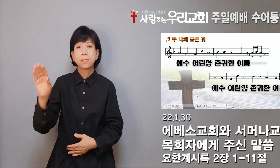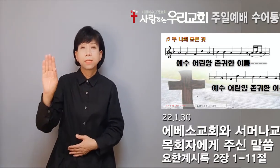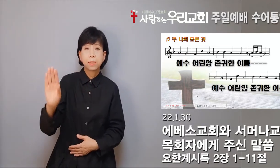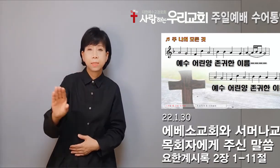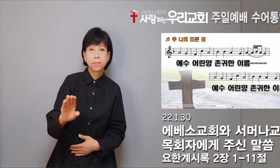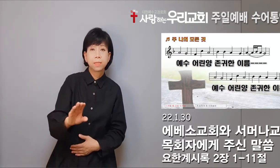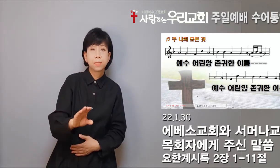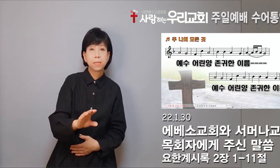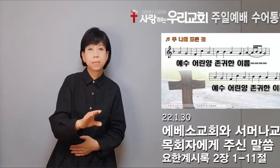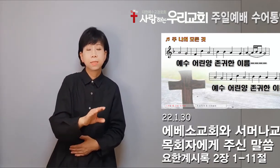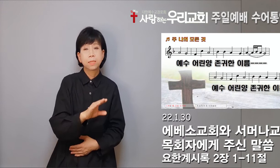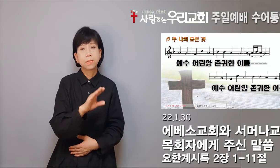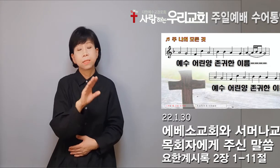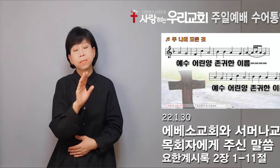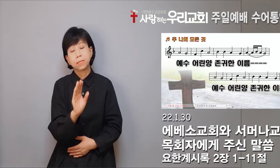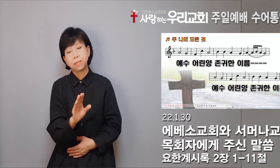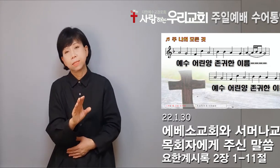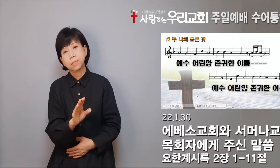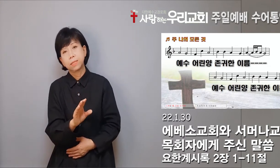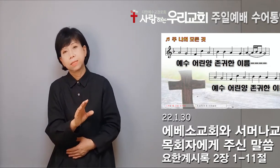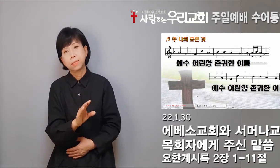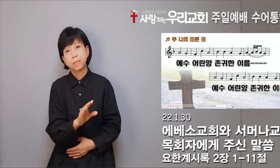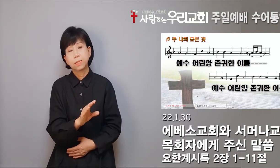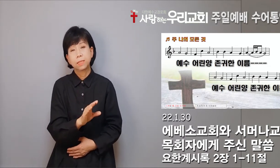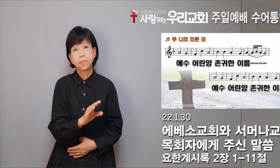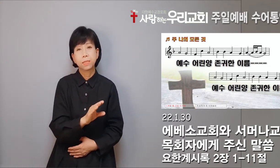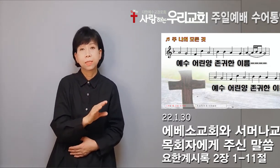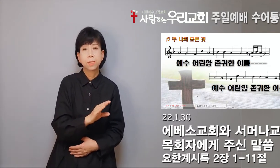존귀한 이름